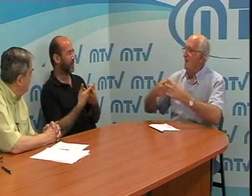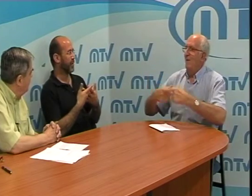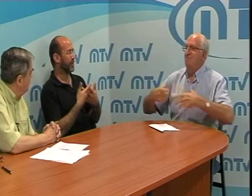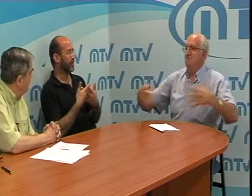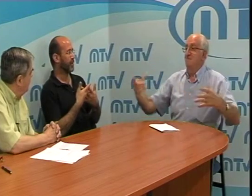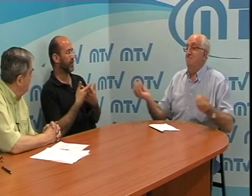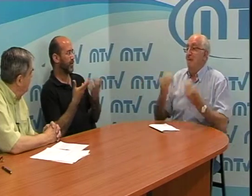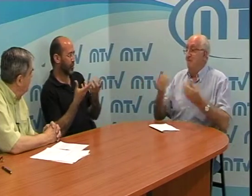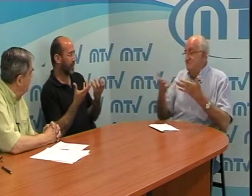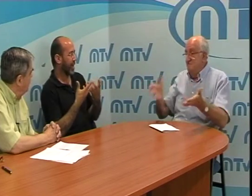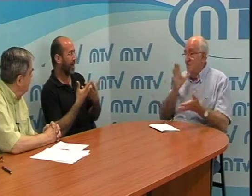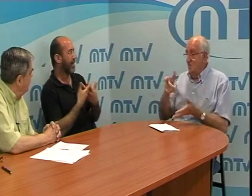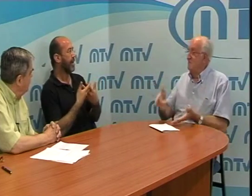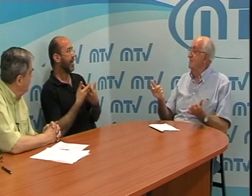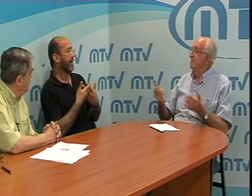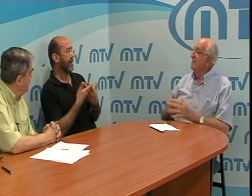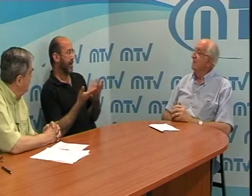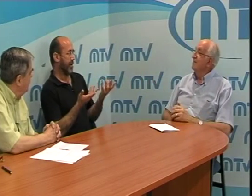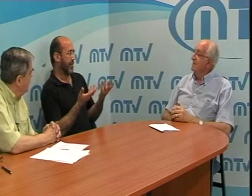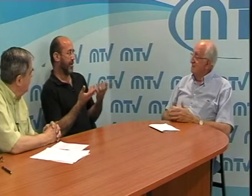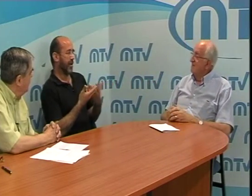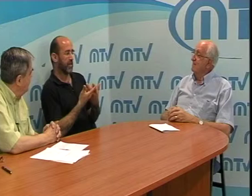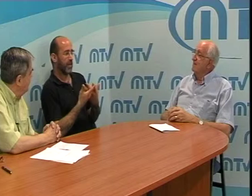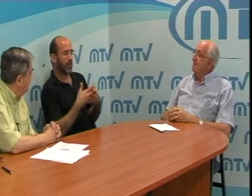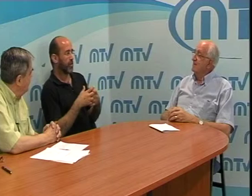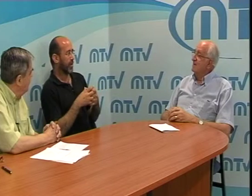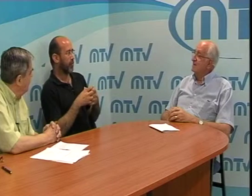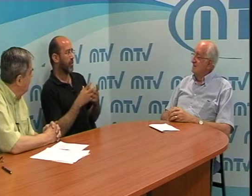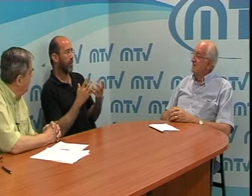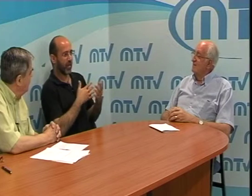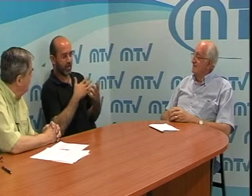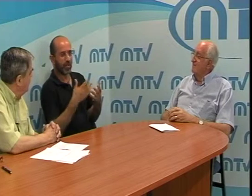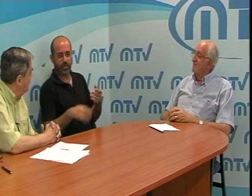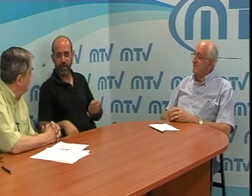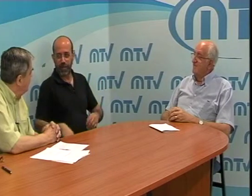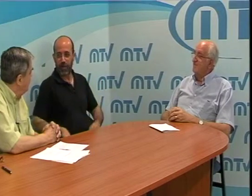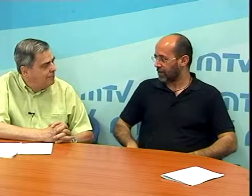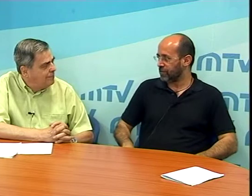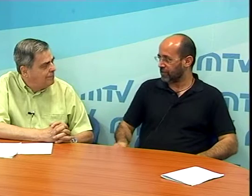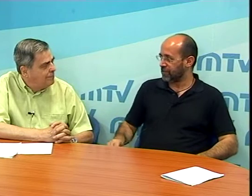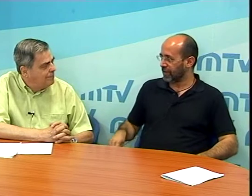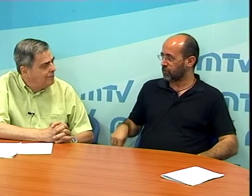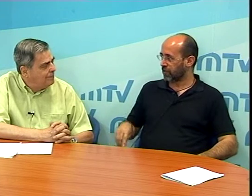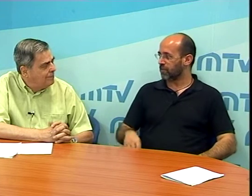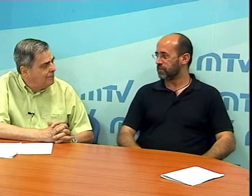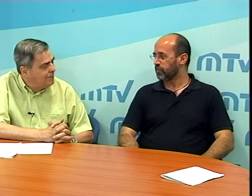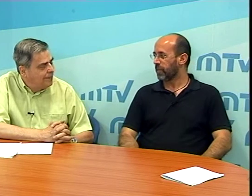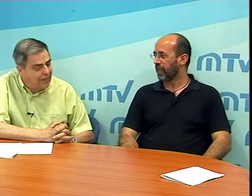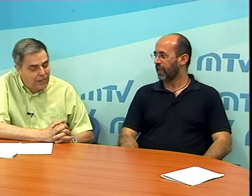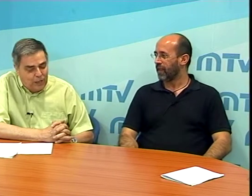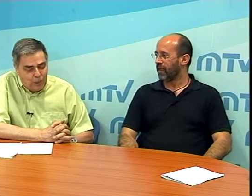casaban con su pareja y nada, ahí hasta la fecha de hoy eso es lo que hemos estado haciendo y trabajando en la